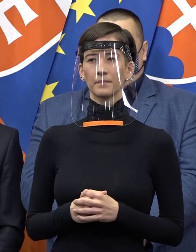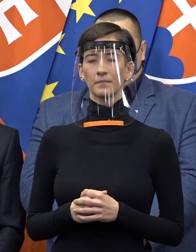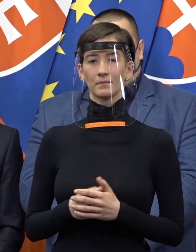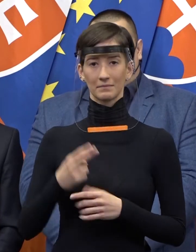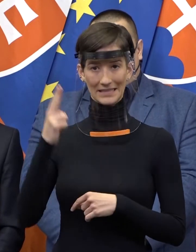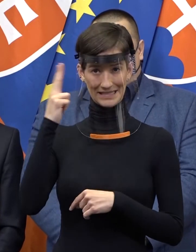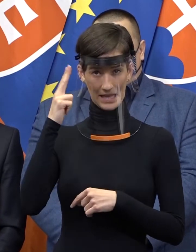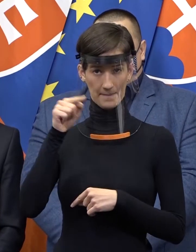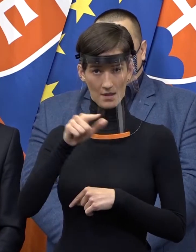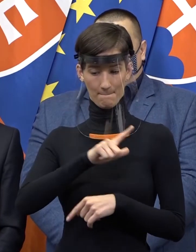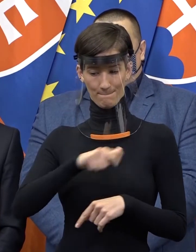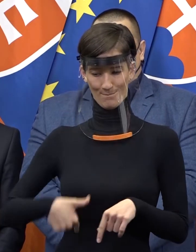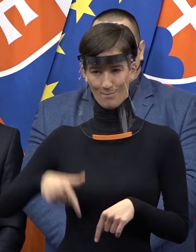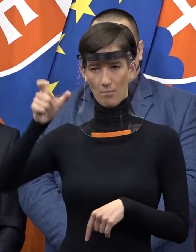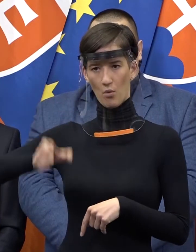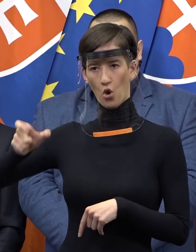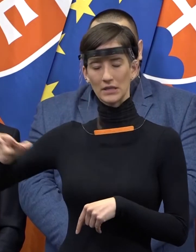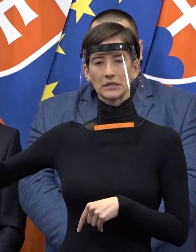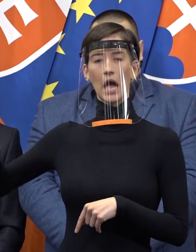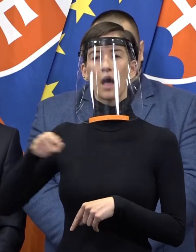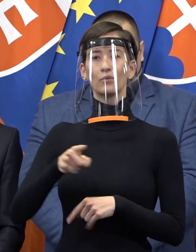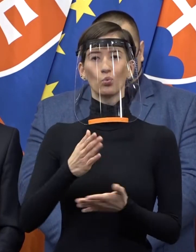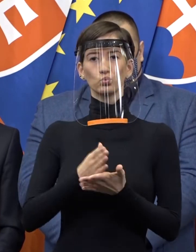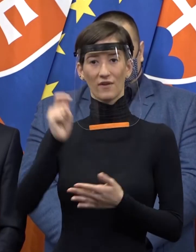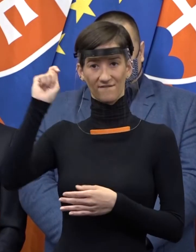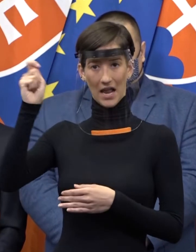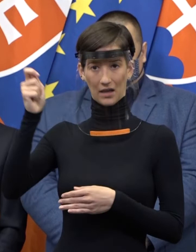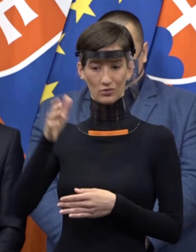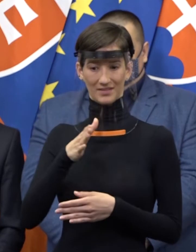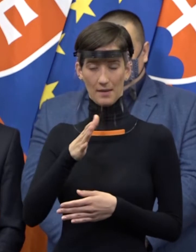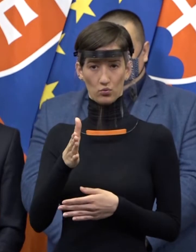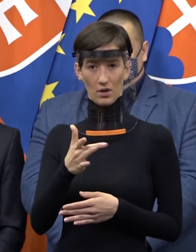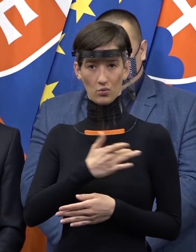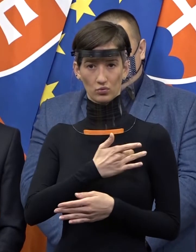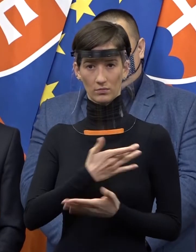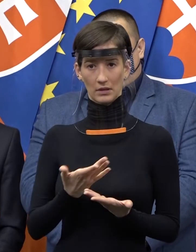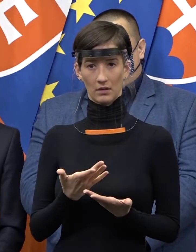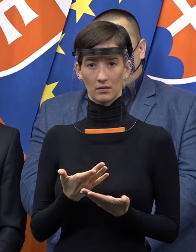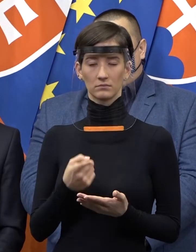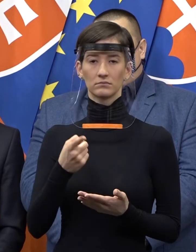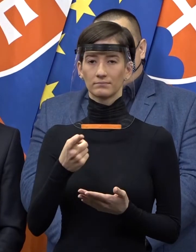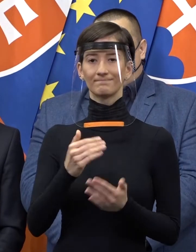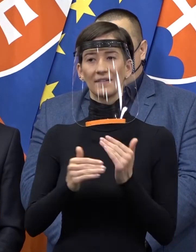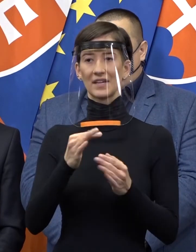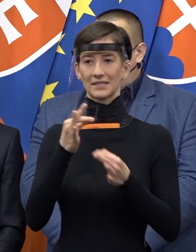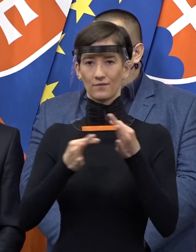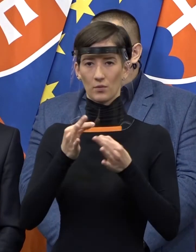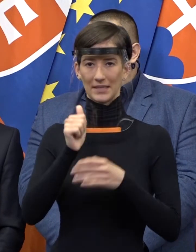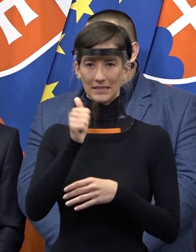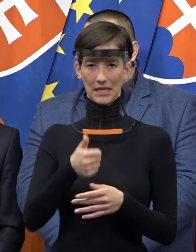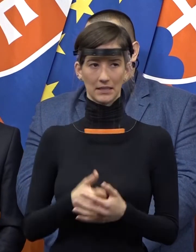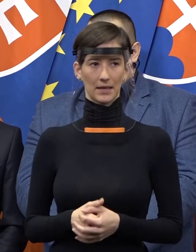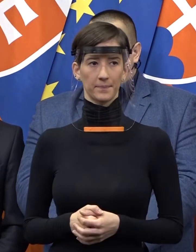budú hliadkovať v uliciach a kontrolovať obmedzenie? Podrobnosti zajtra. Ďakujem veľmi pekne. Televízia